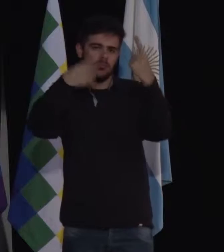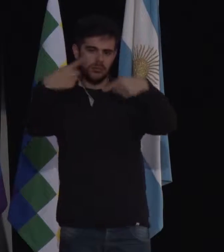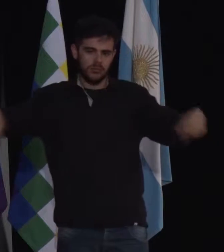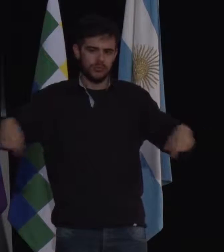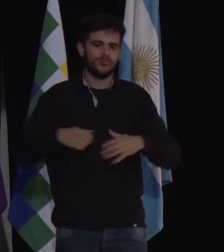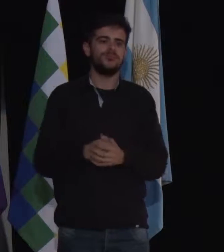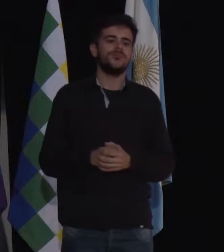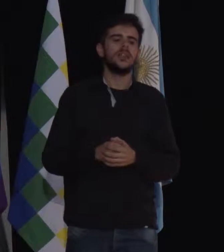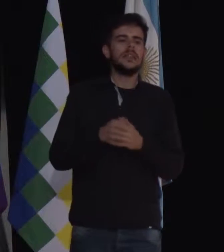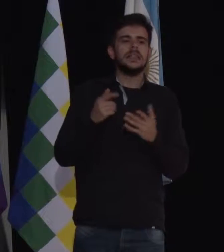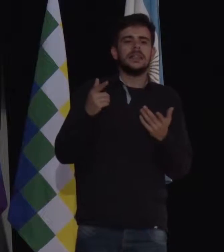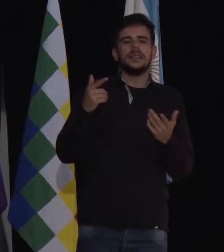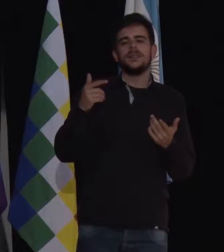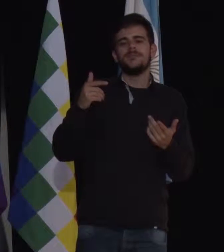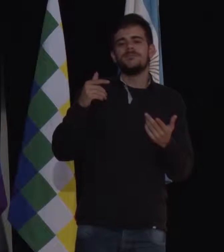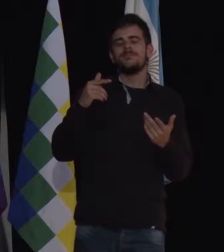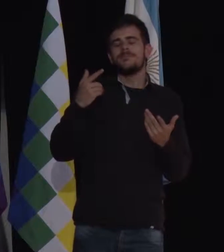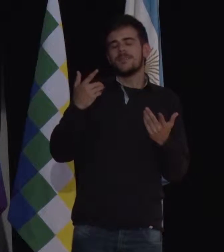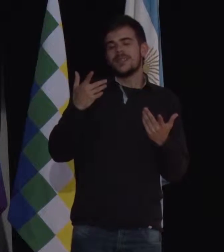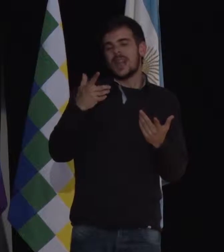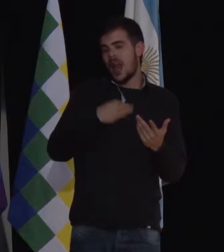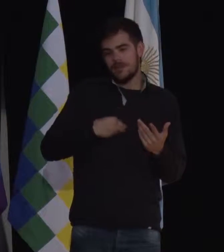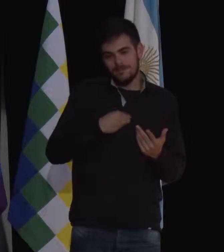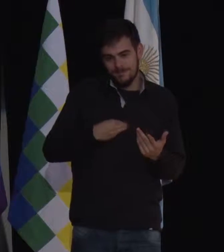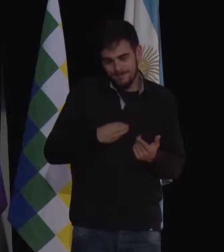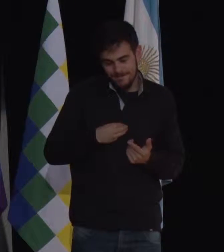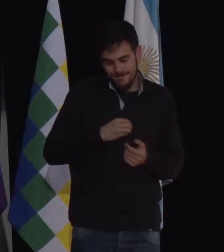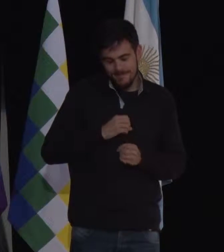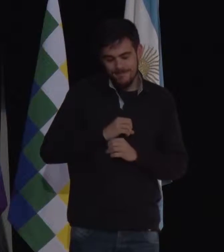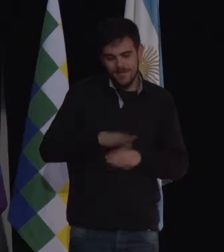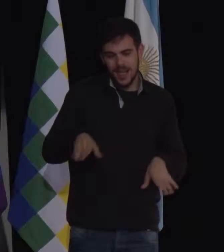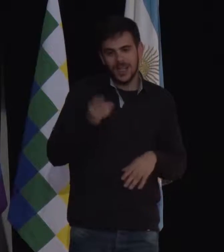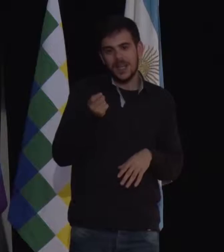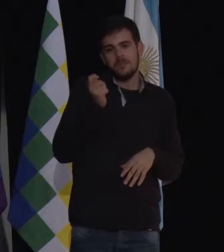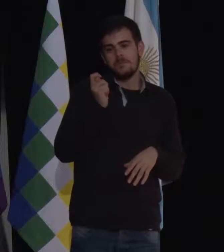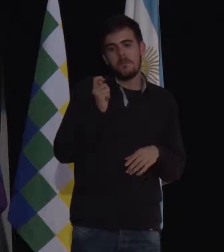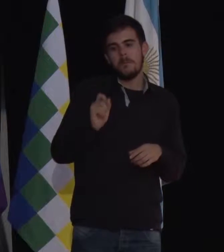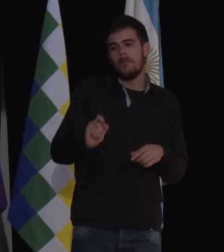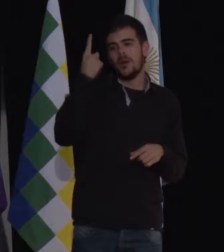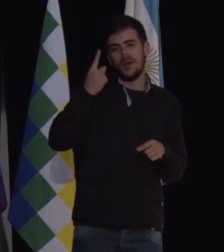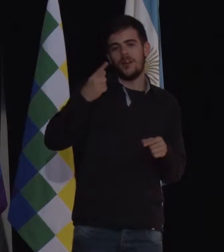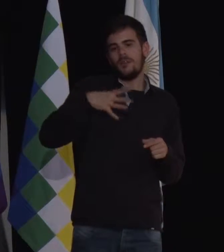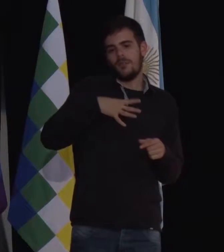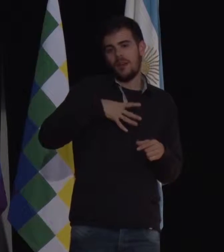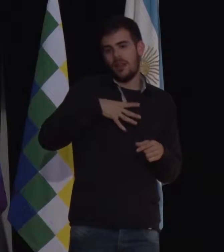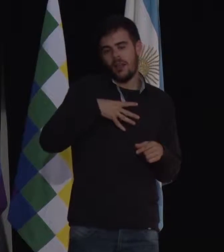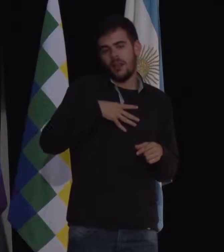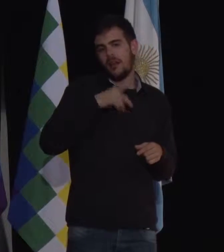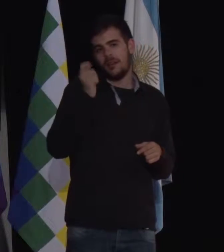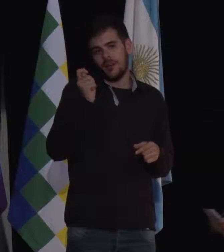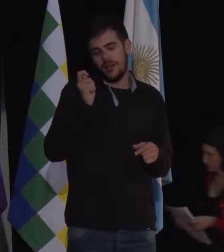Lamentablemente los primeros que incumplen esta normativa son los medios oficiales, los medios públicos,